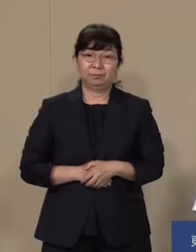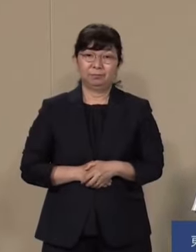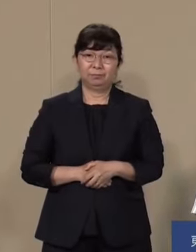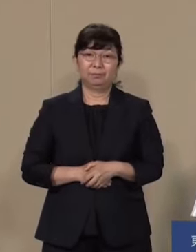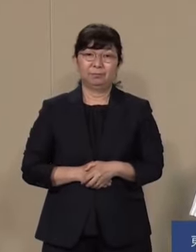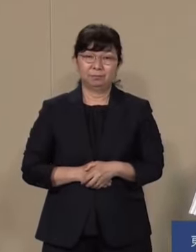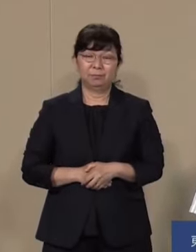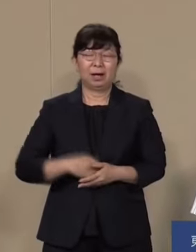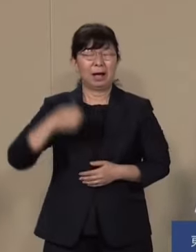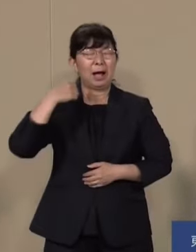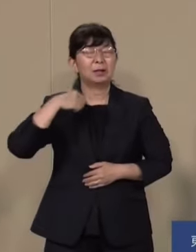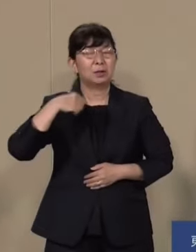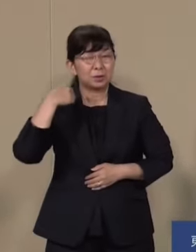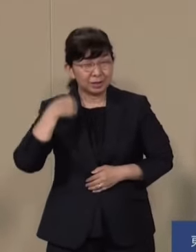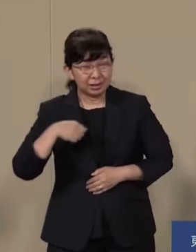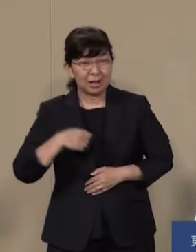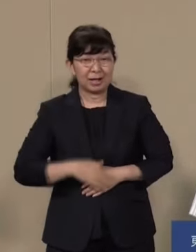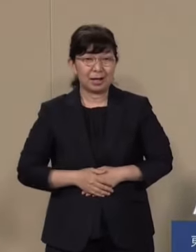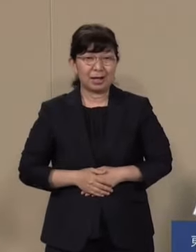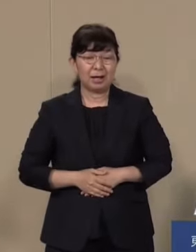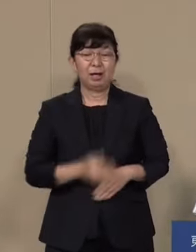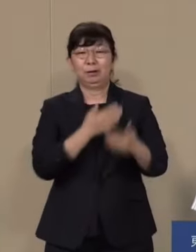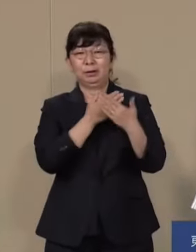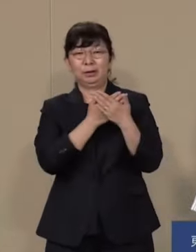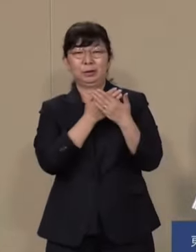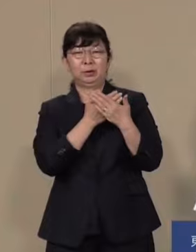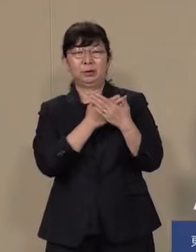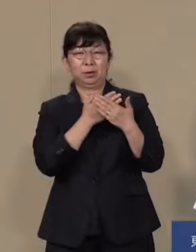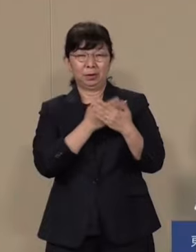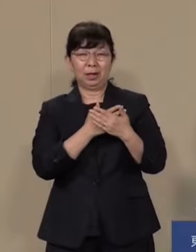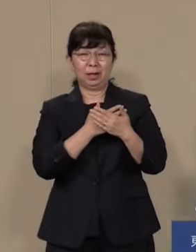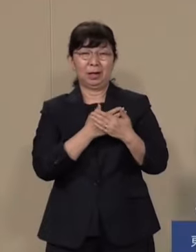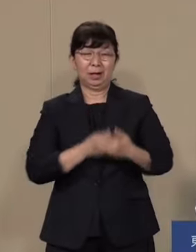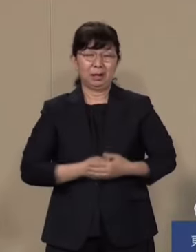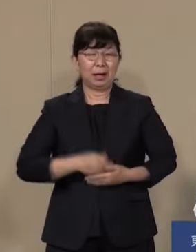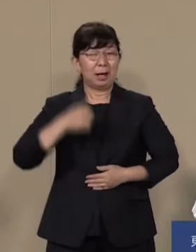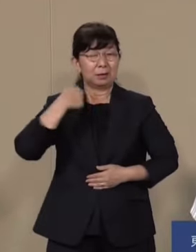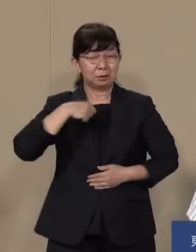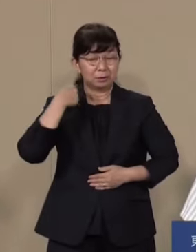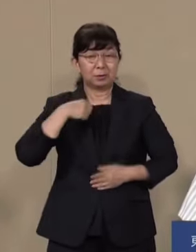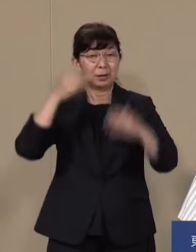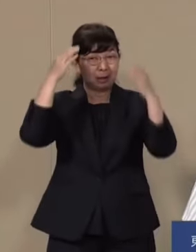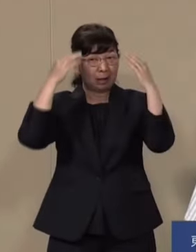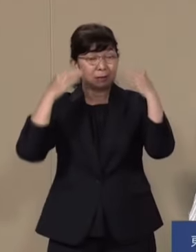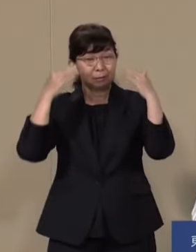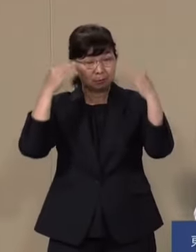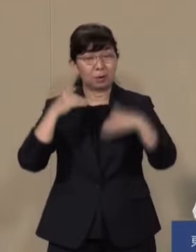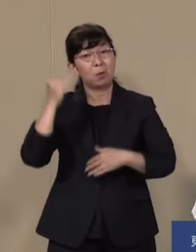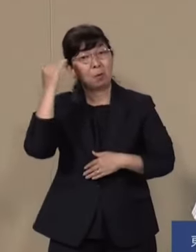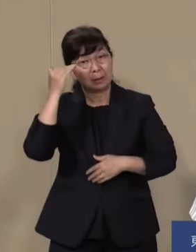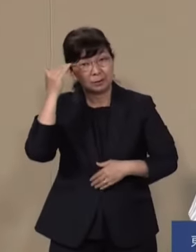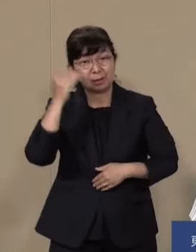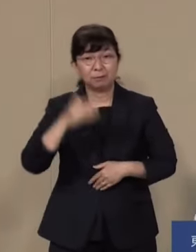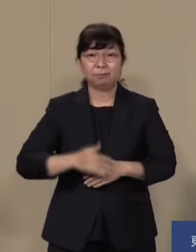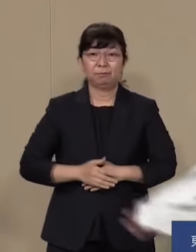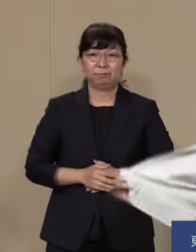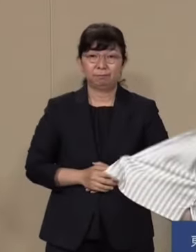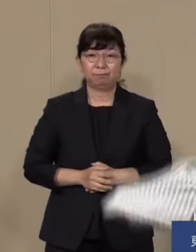はあ暑いね緊張でもう暑くて困っちゃう